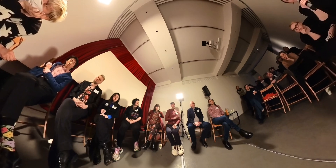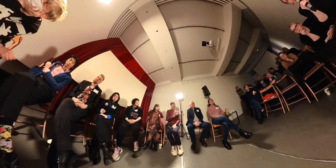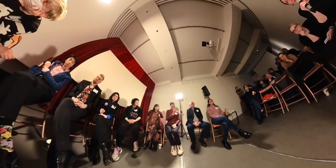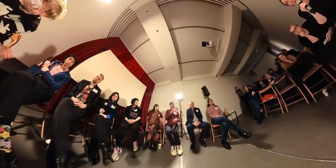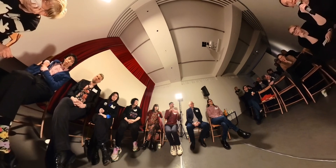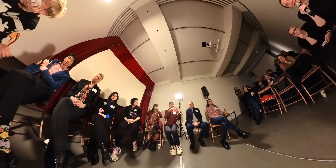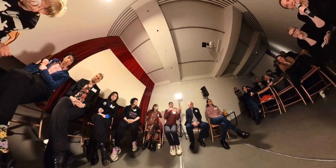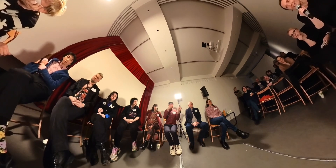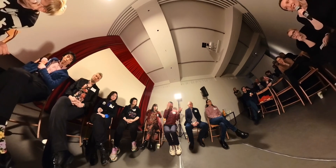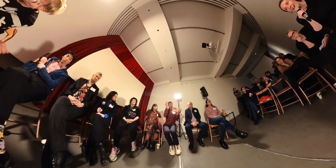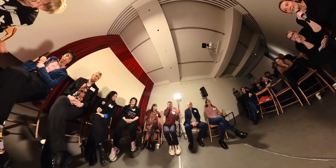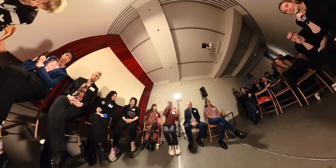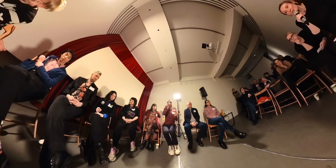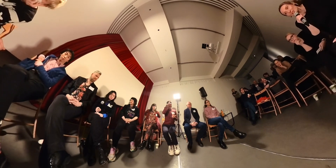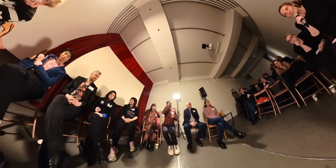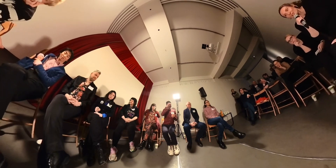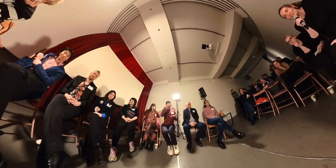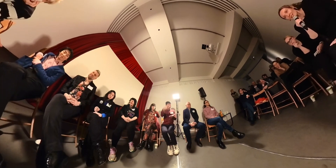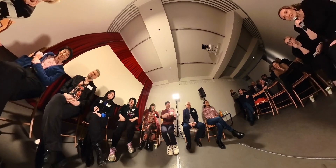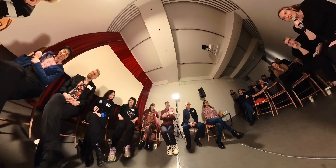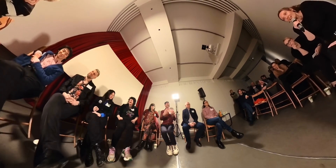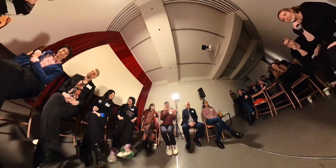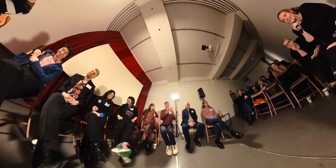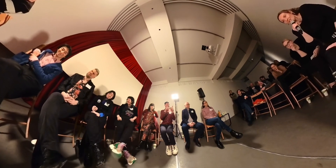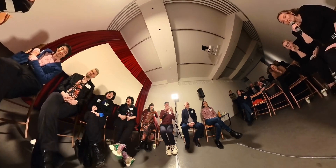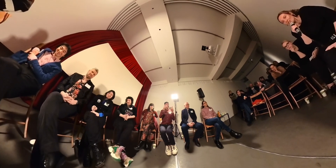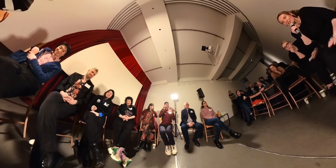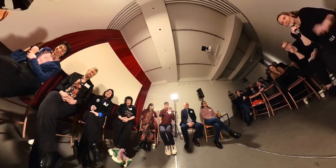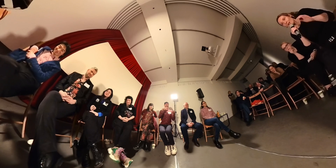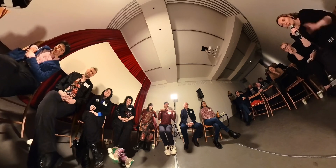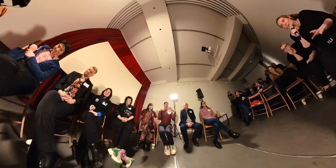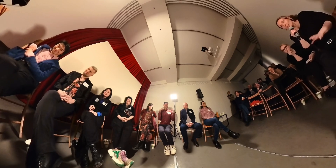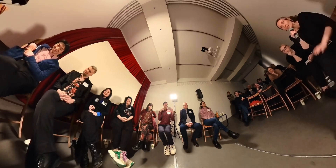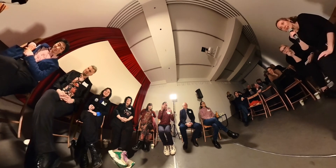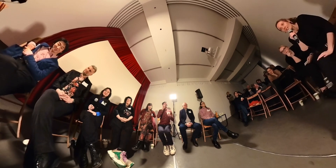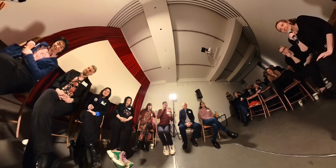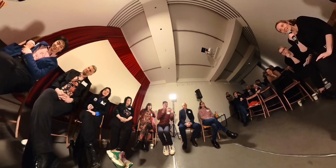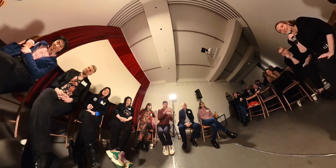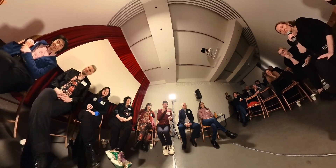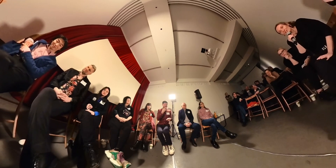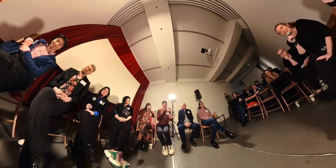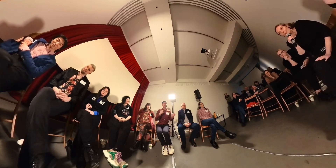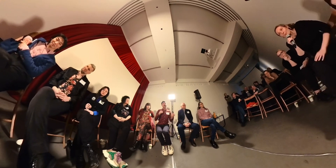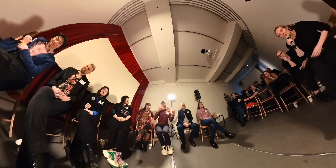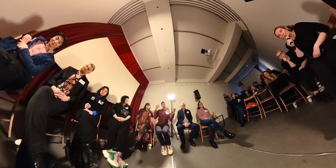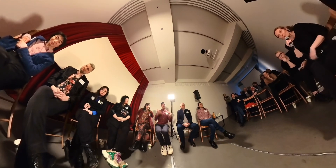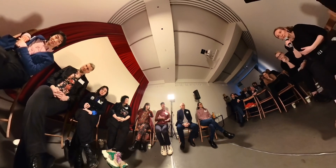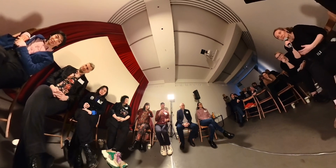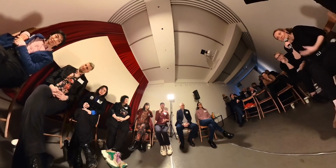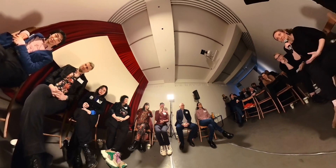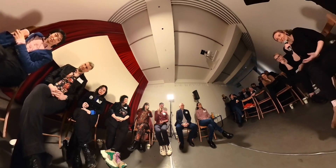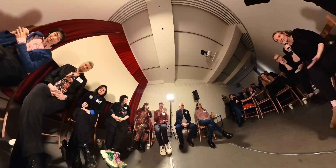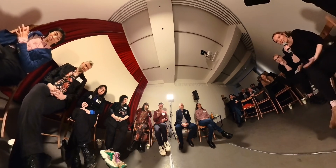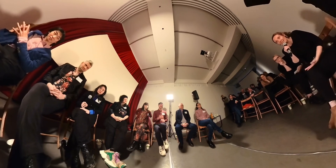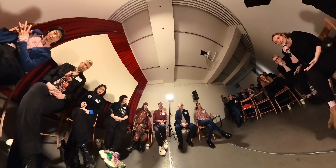že si chceme dát panáka. A nebo když někdo řekne, Ježíš, to je hrob, tak je to, já padnu,